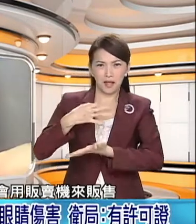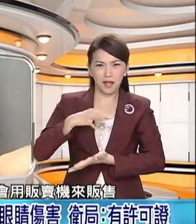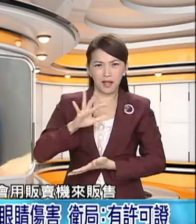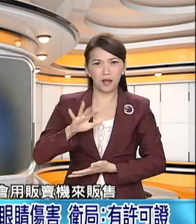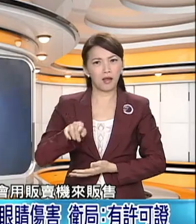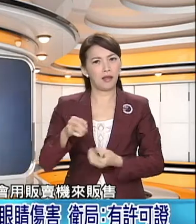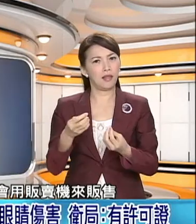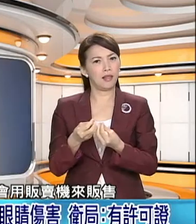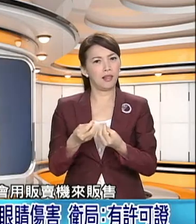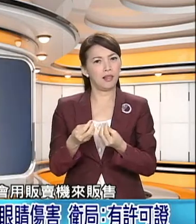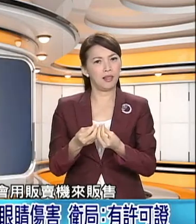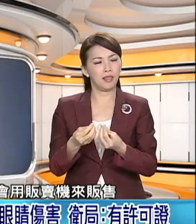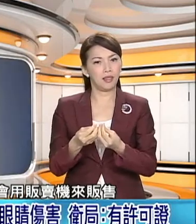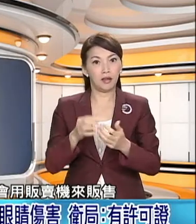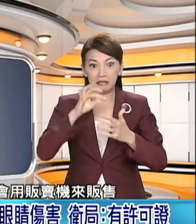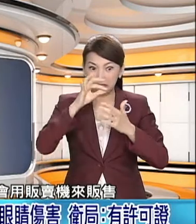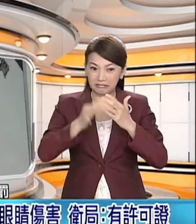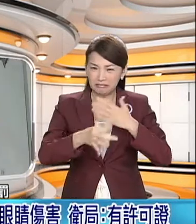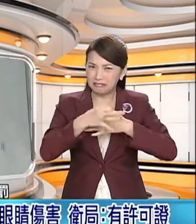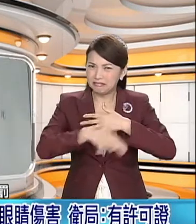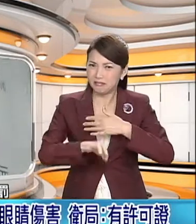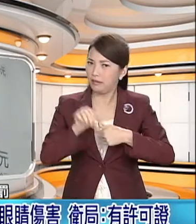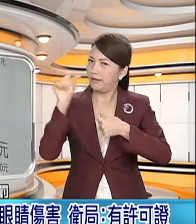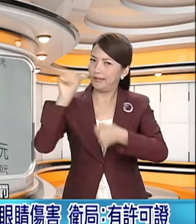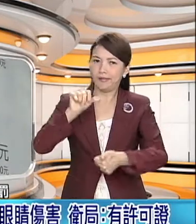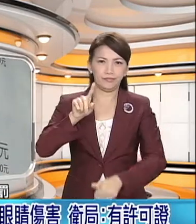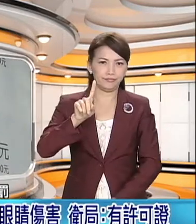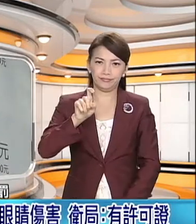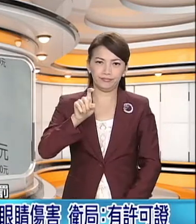用贩卖机来贩售，目前是无法可罚。